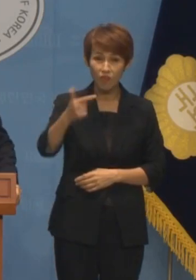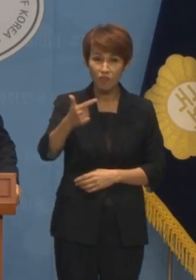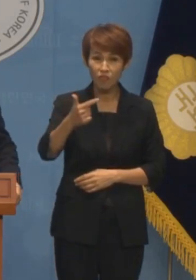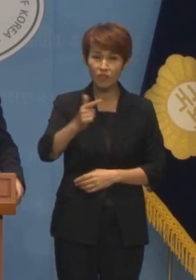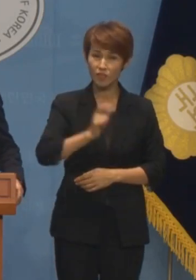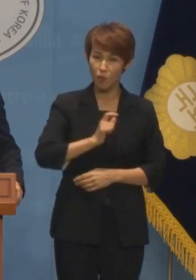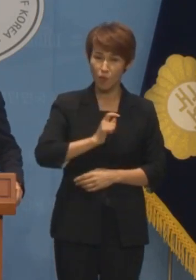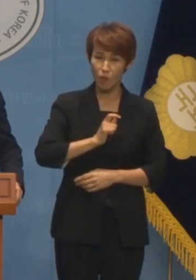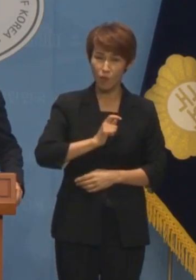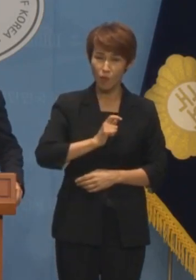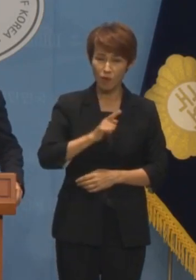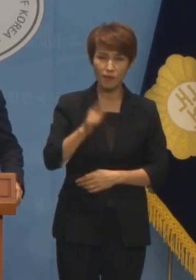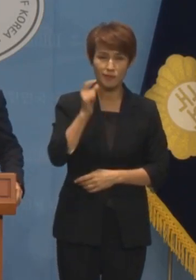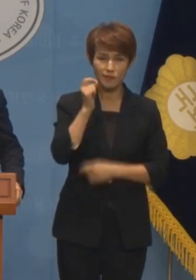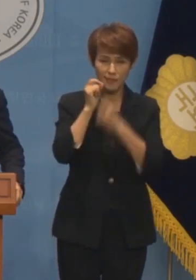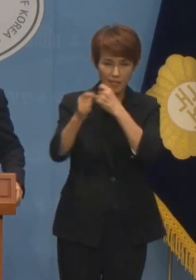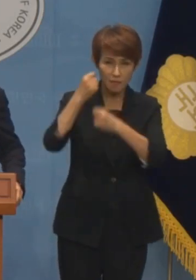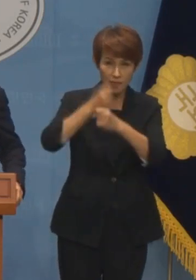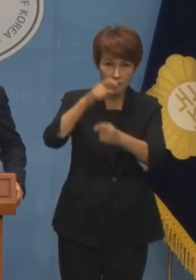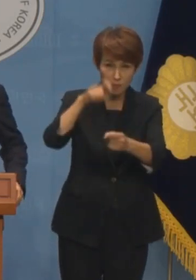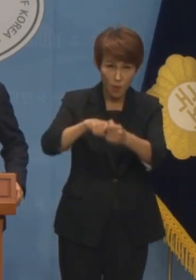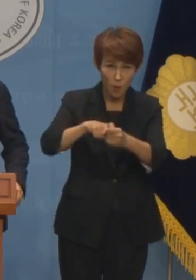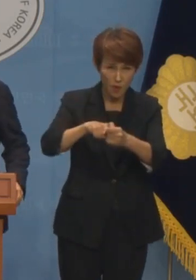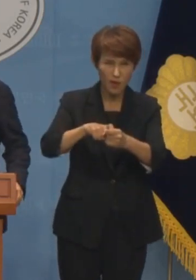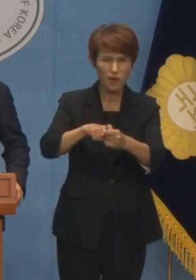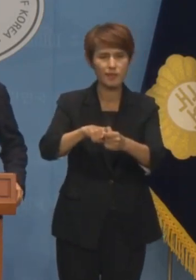겁니다. 더 이상 그만하라고.